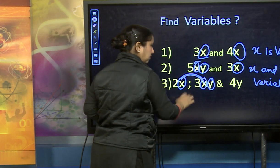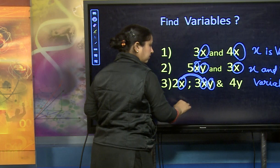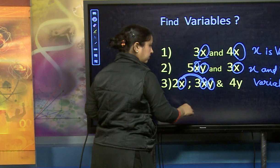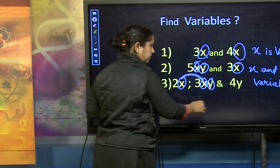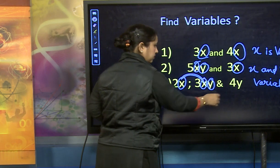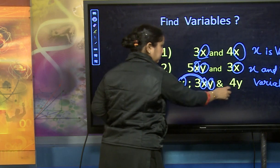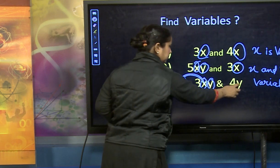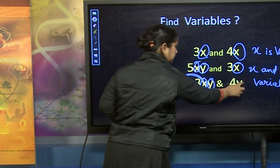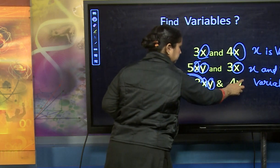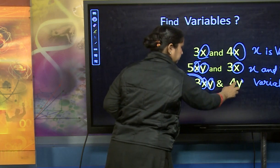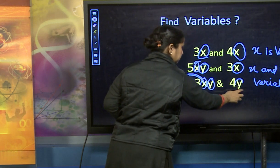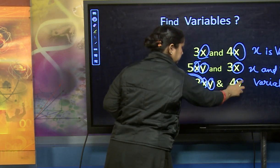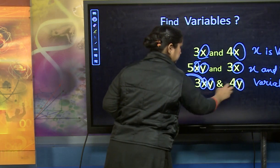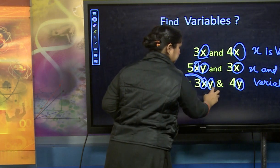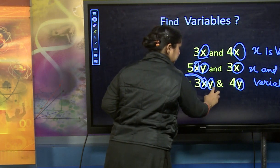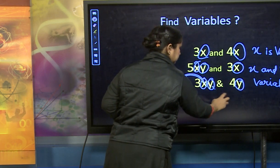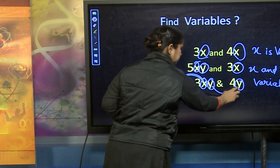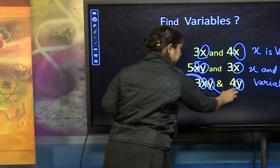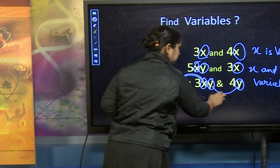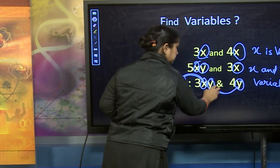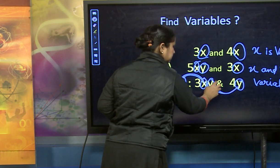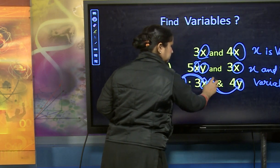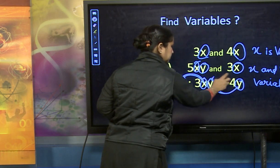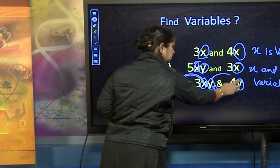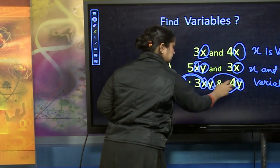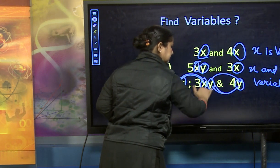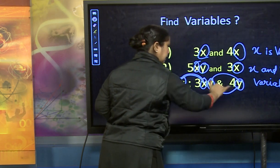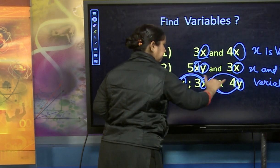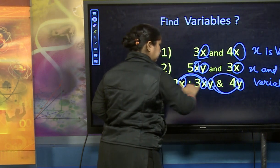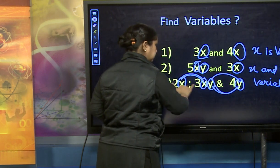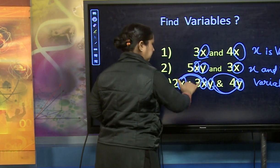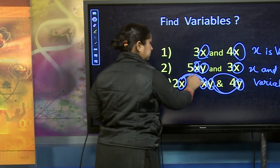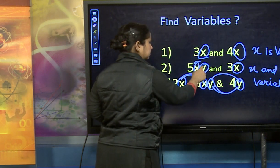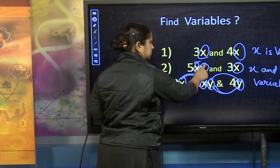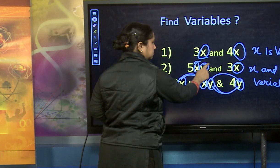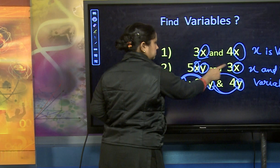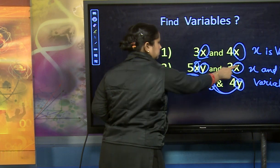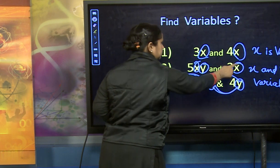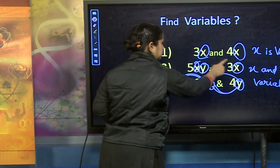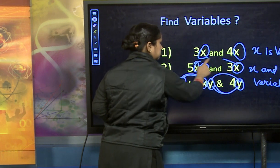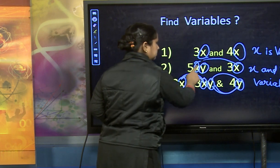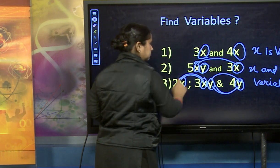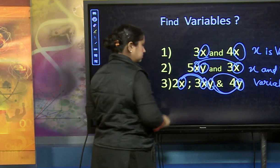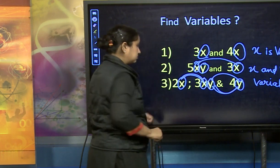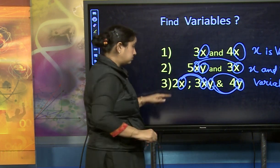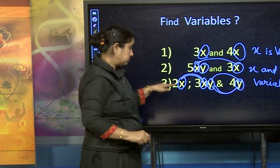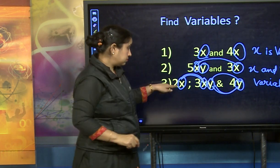और यहां पर व्हाय ई है तो इसमें भी देखिए जैसे इसमें एक्रॉस थे